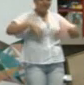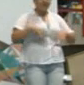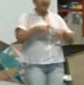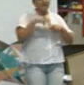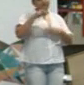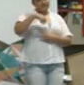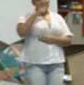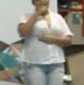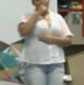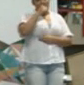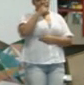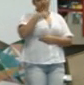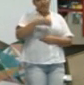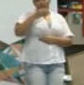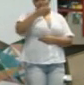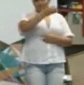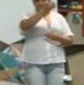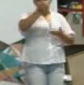assim?